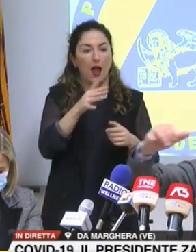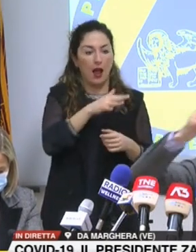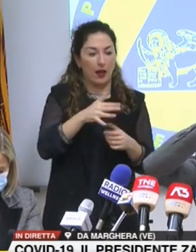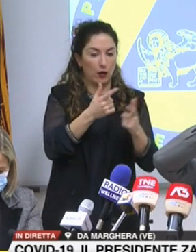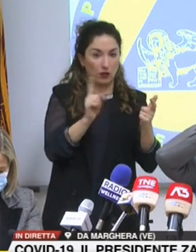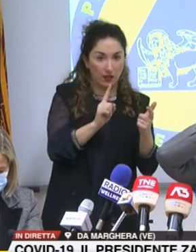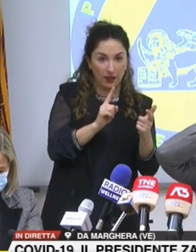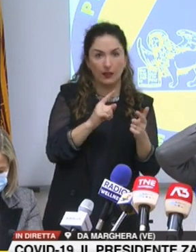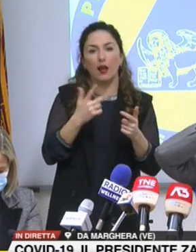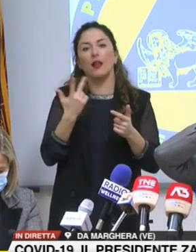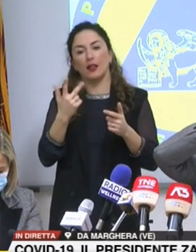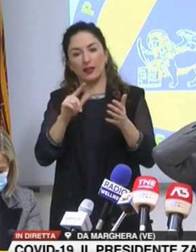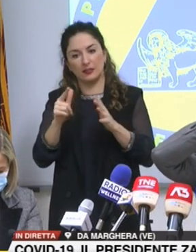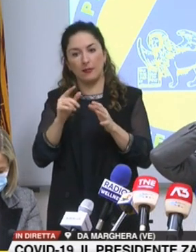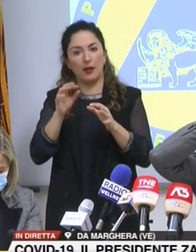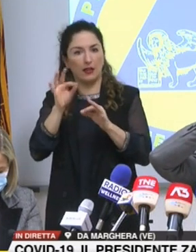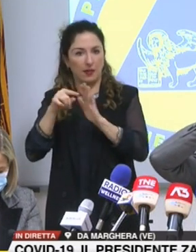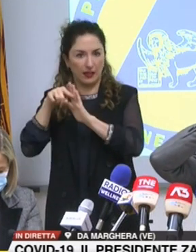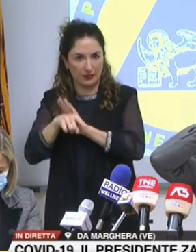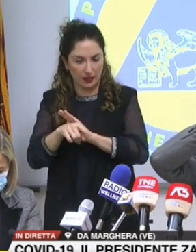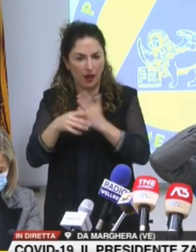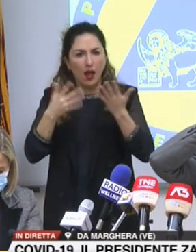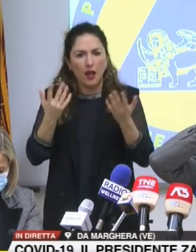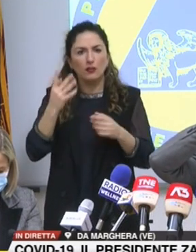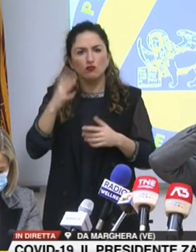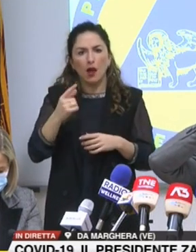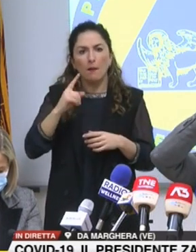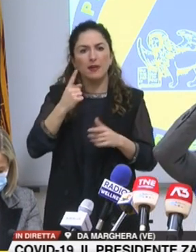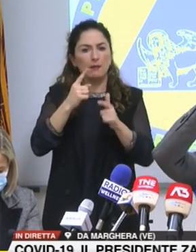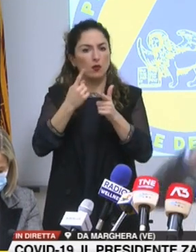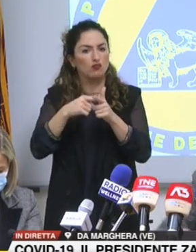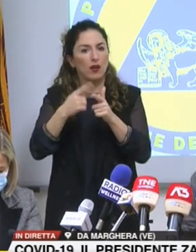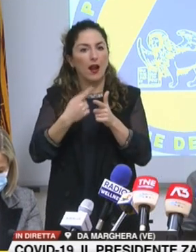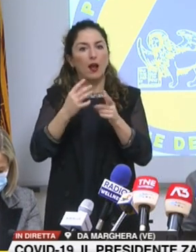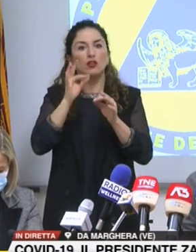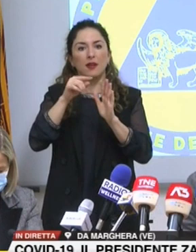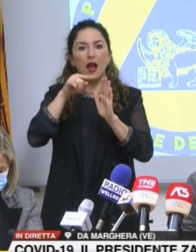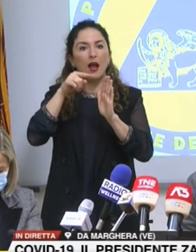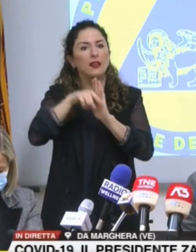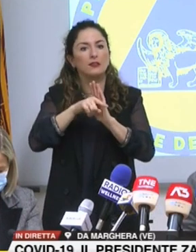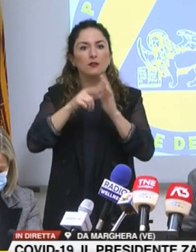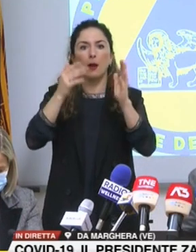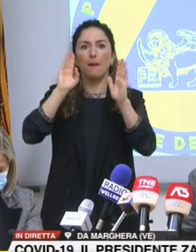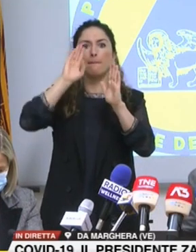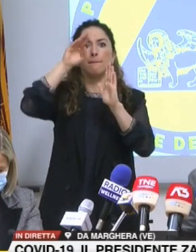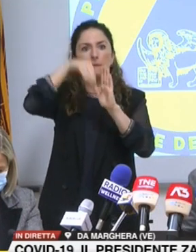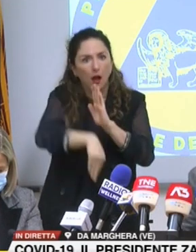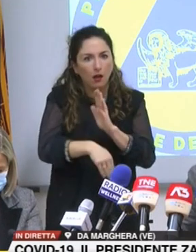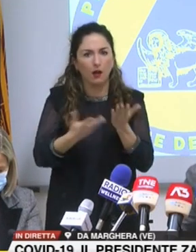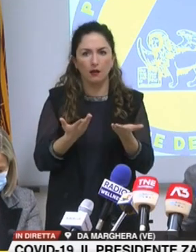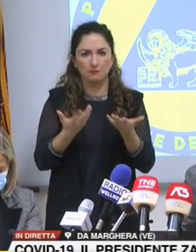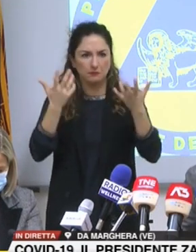e 3 settimane per la terapia intensiva. Noi già il 1° gennaio avevamo le terapie intensive in crollo, cioè che andavano giù.